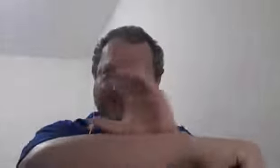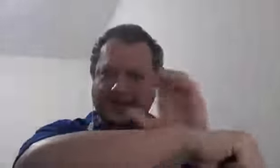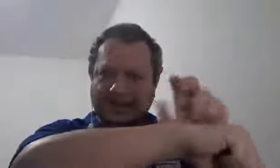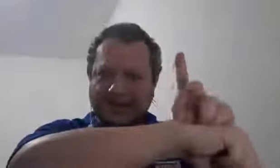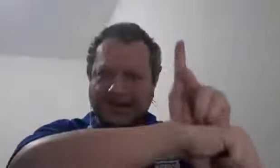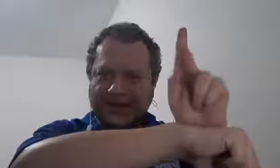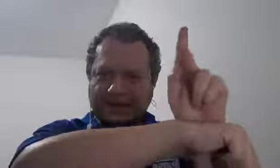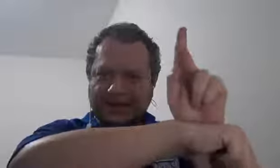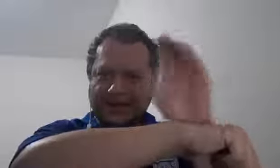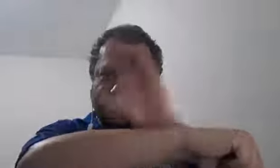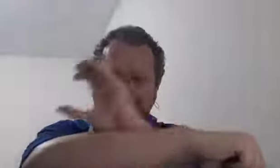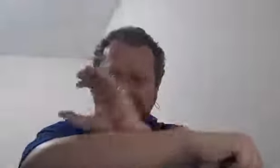Chácara Clabim.